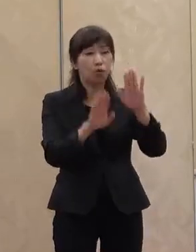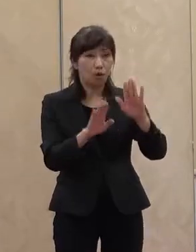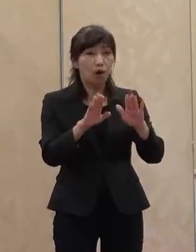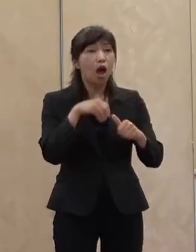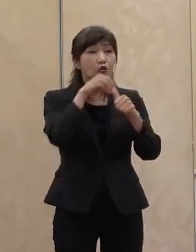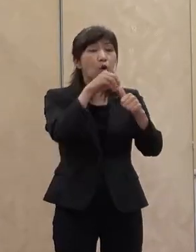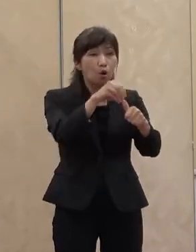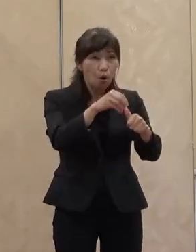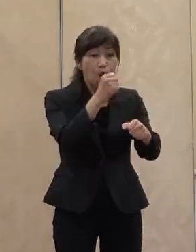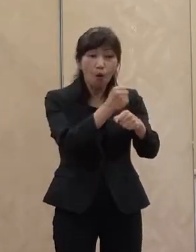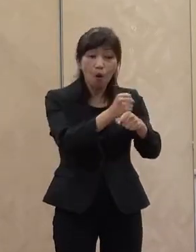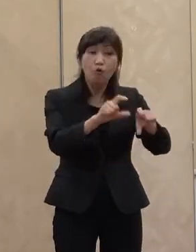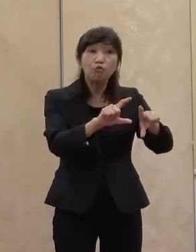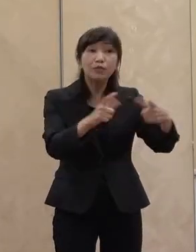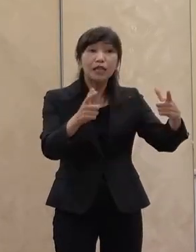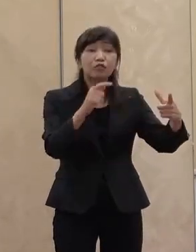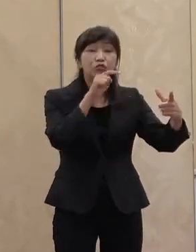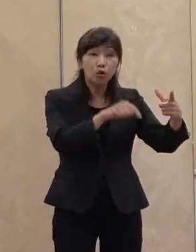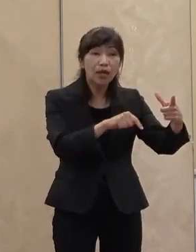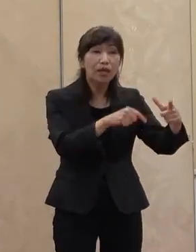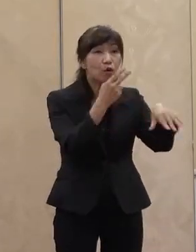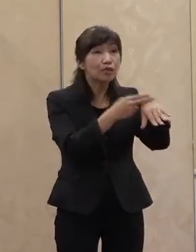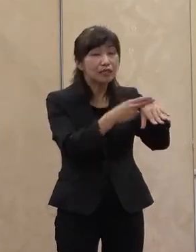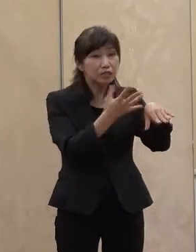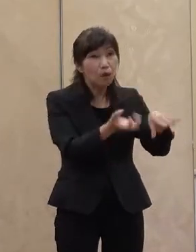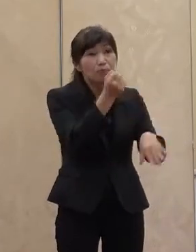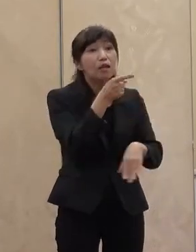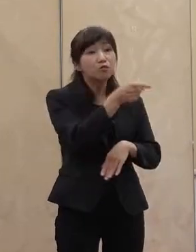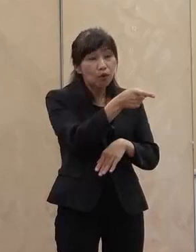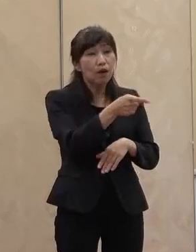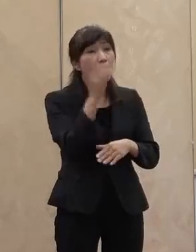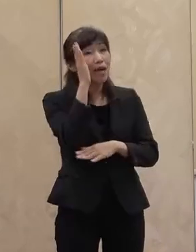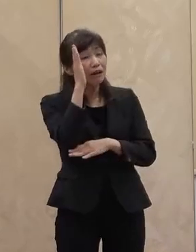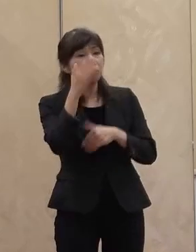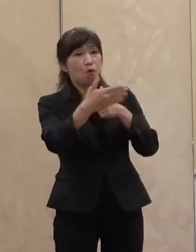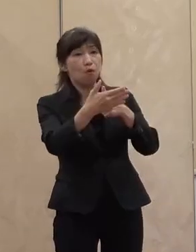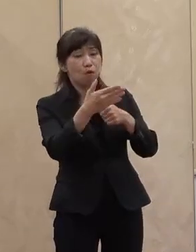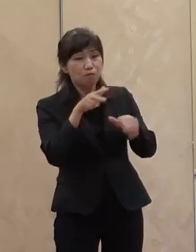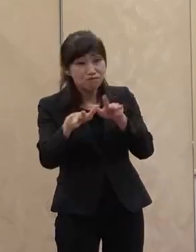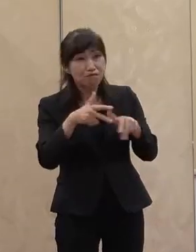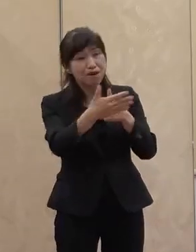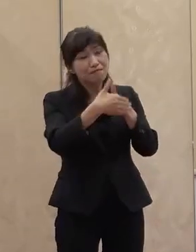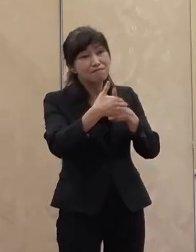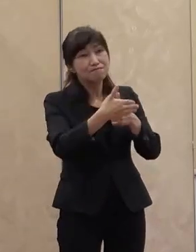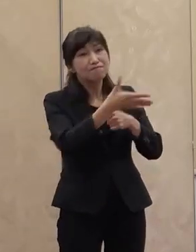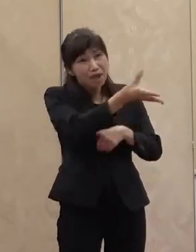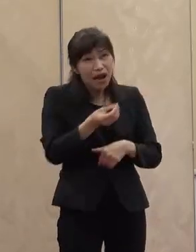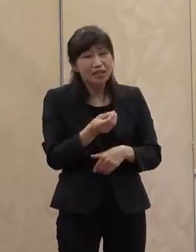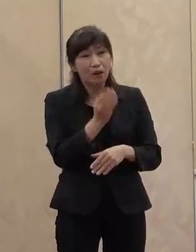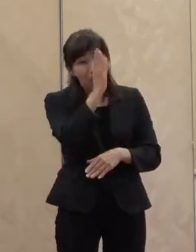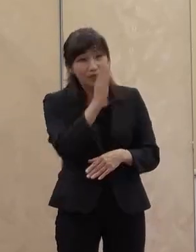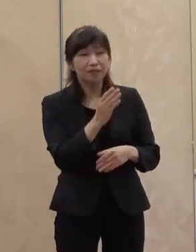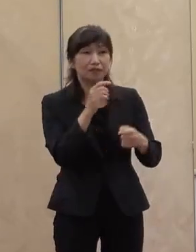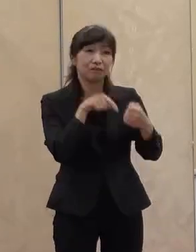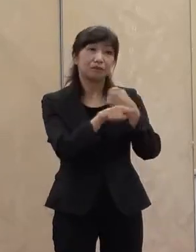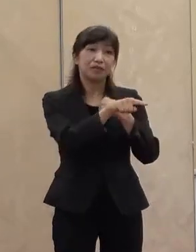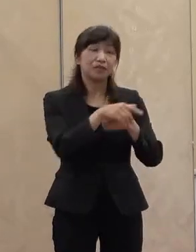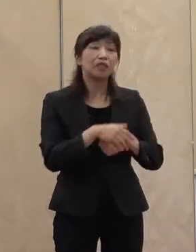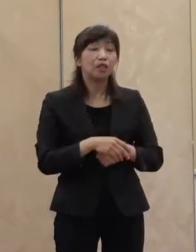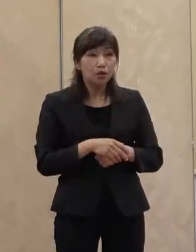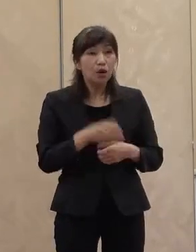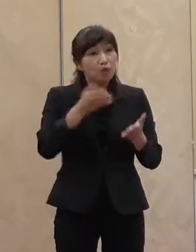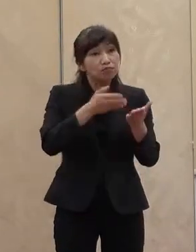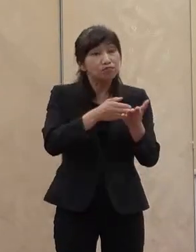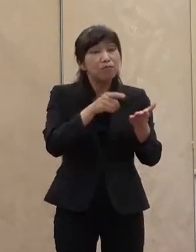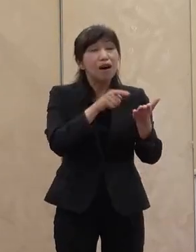ていう今までのノウハウを役所に貸してくれと、公共に貸してくれということを民間事業者会社に言ったら、まあ民